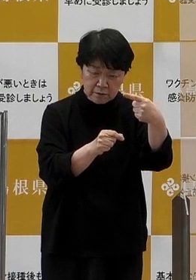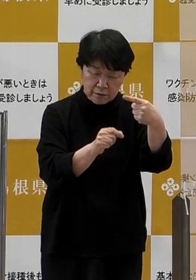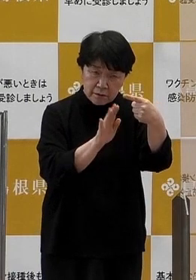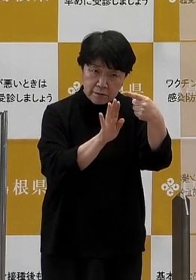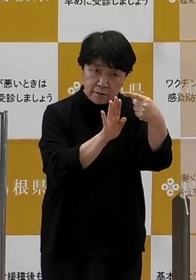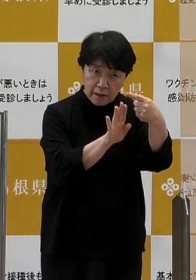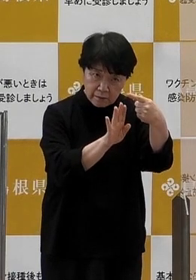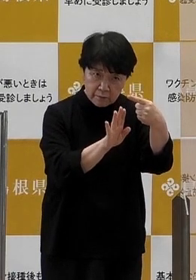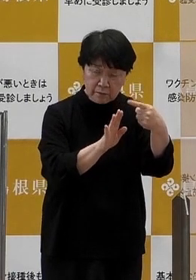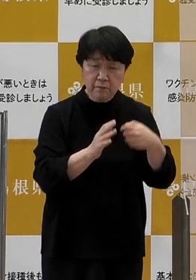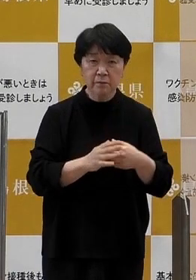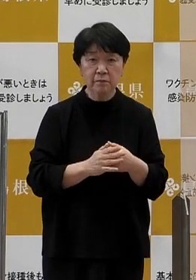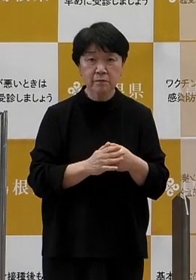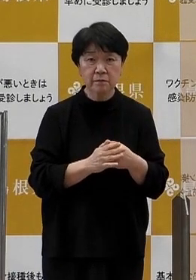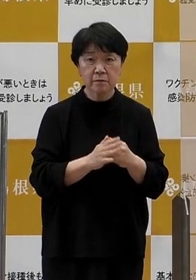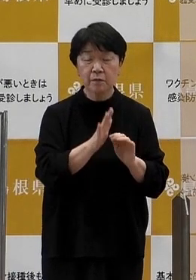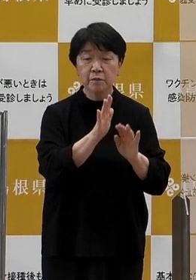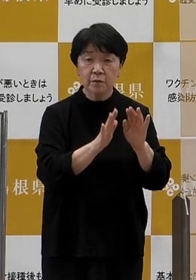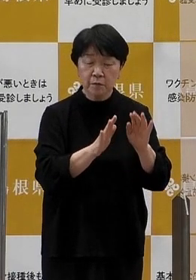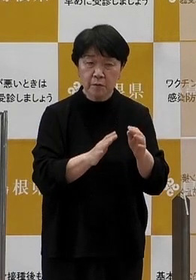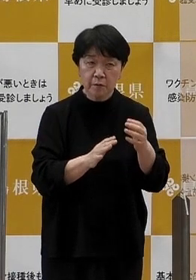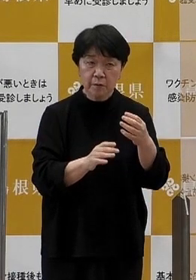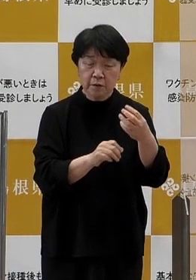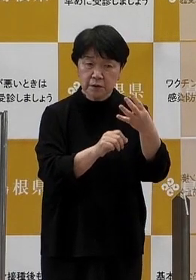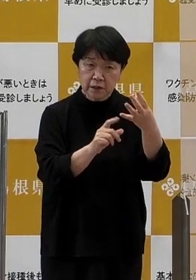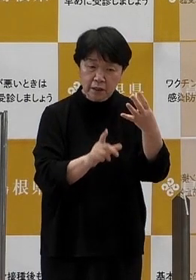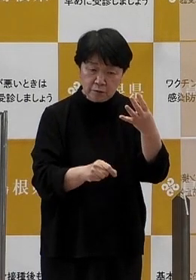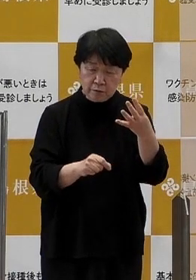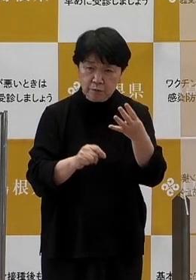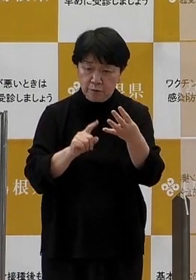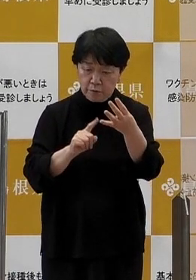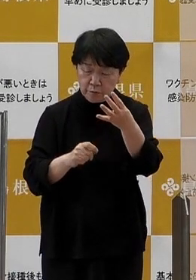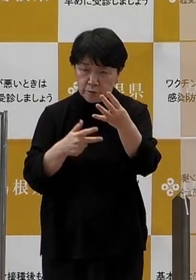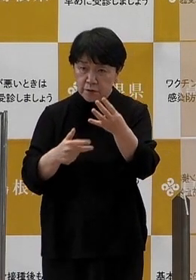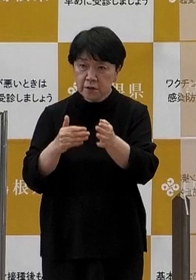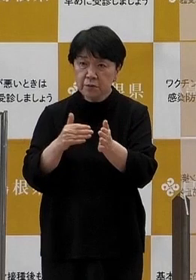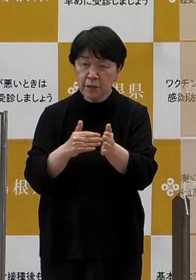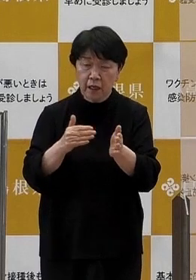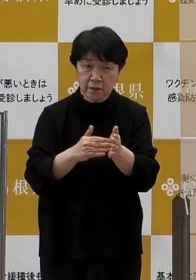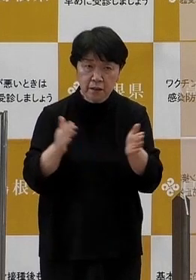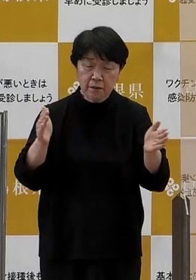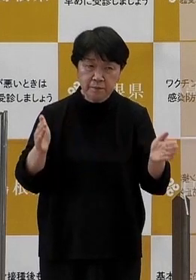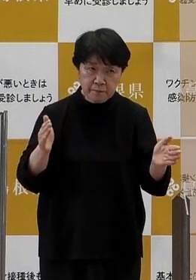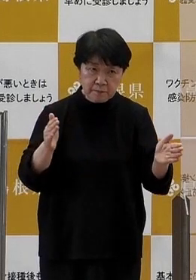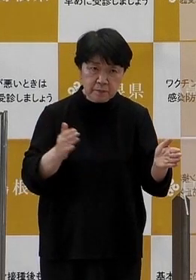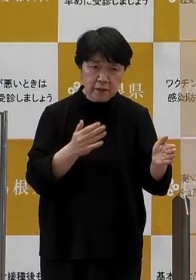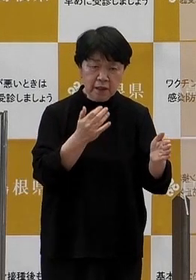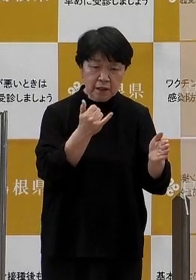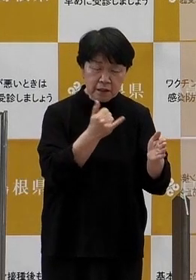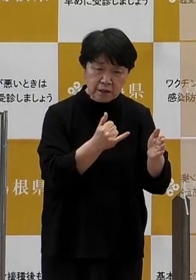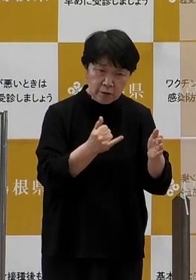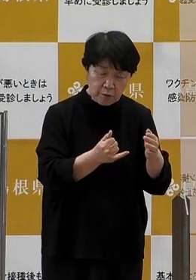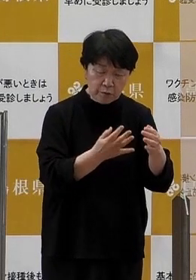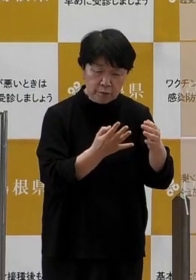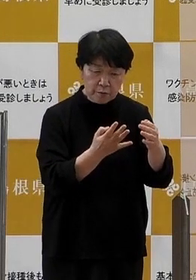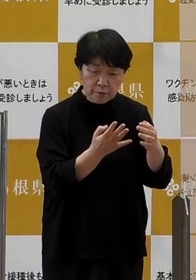して、4月の17日までの数字を、横軸が人口10万人当たりの感染者数